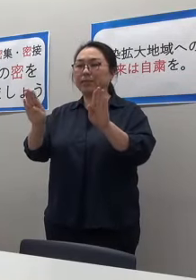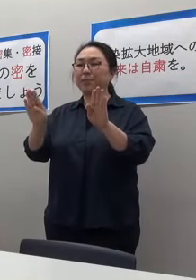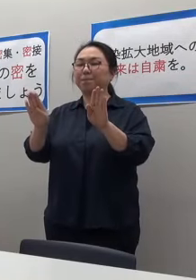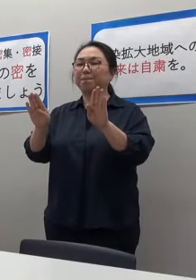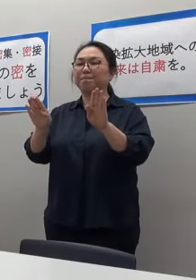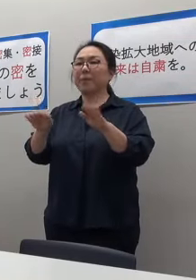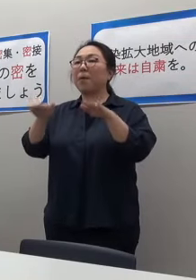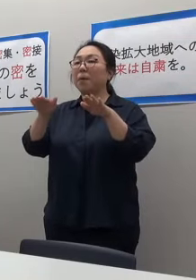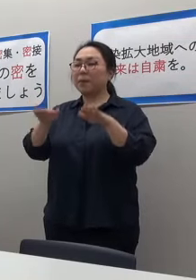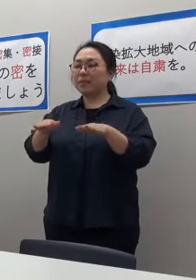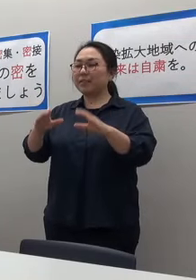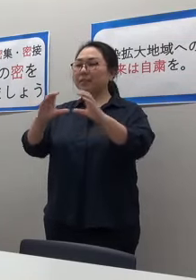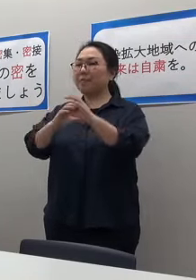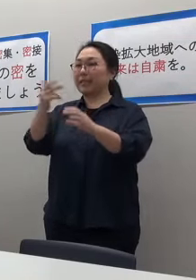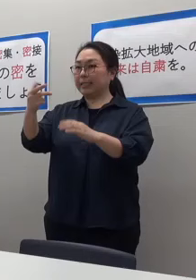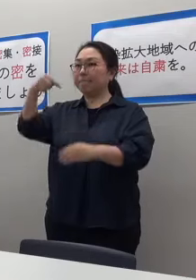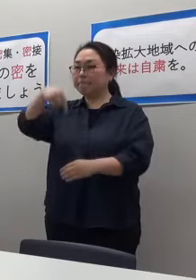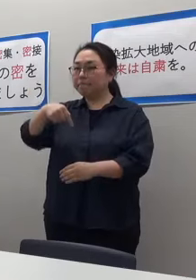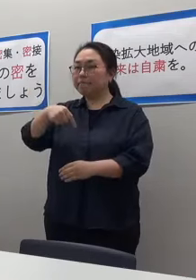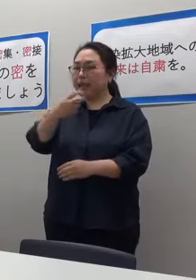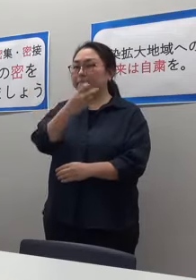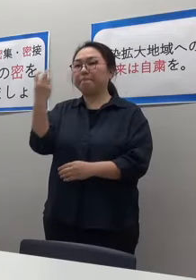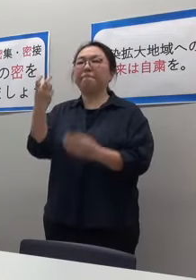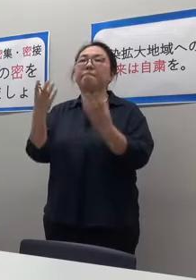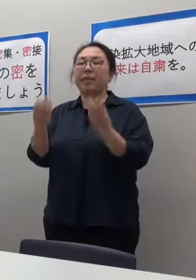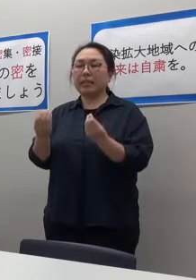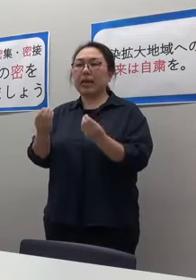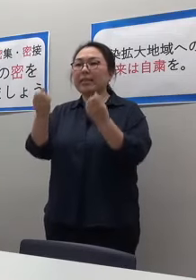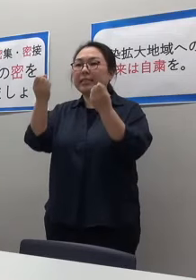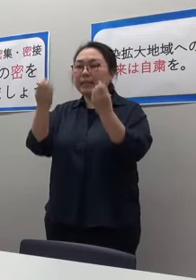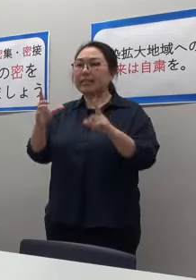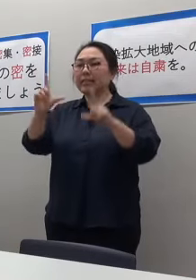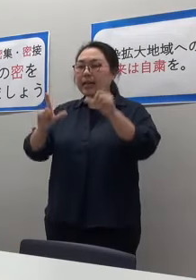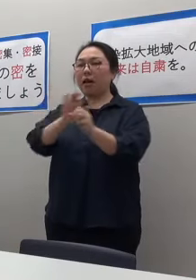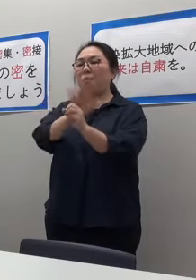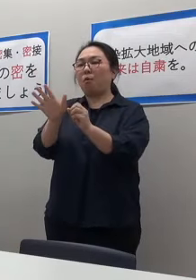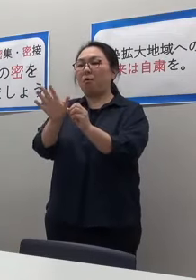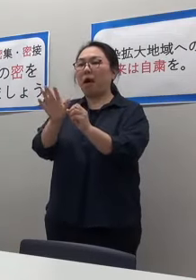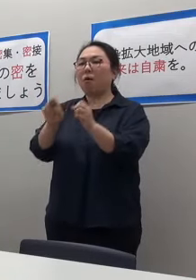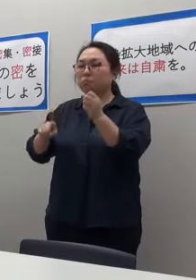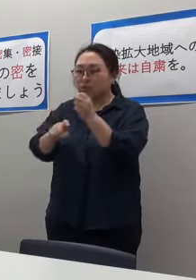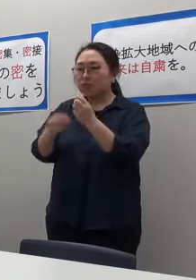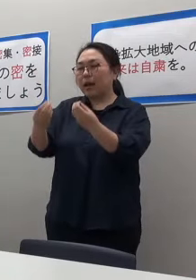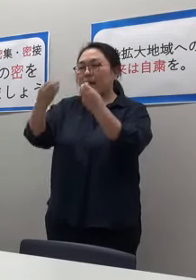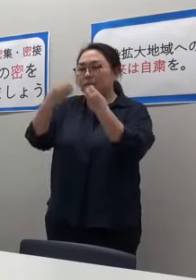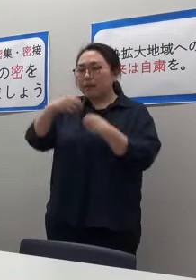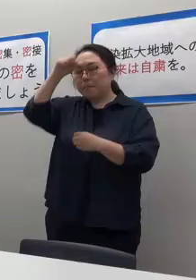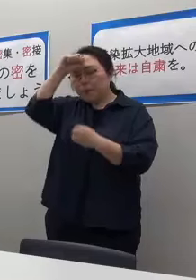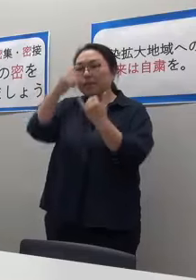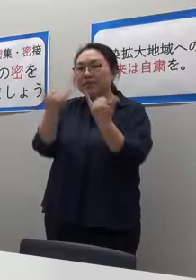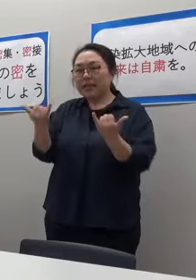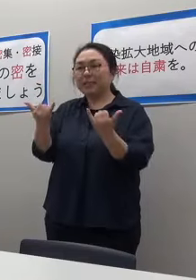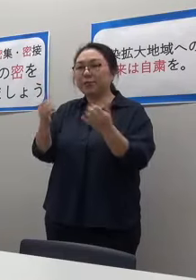日いわき市におきまして確認されました新型コロナウイルス感染症患者についてご説明をさせ